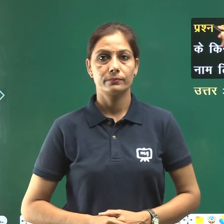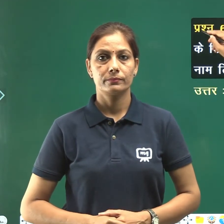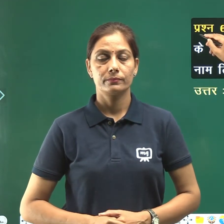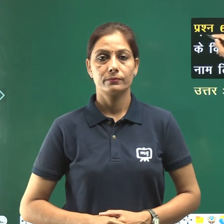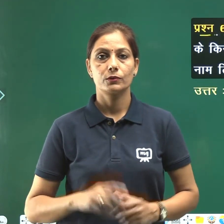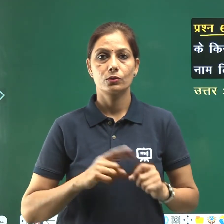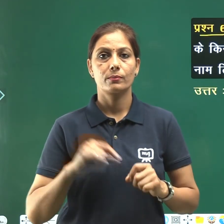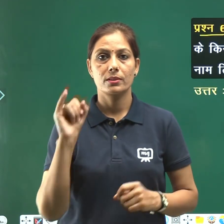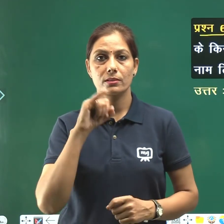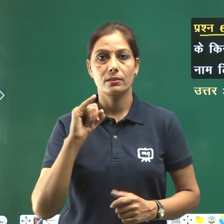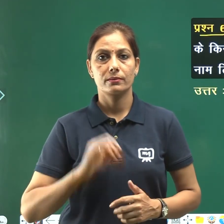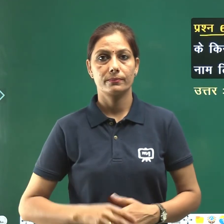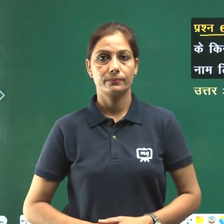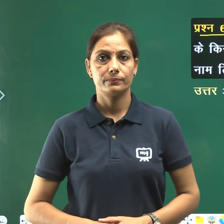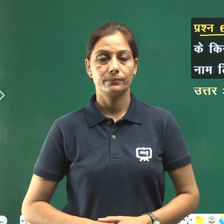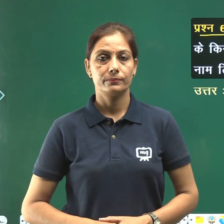प्रश्न 6,